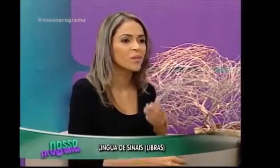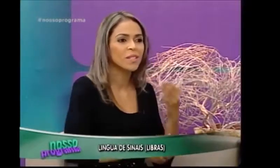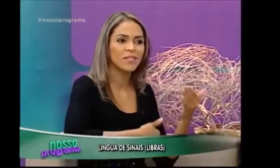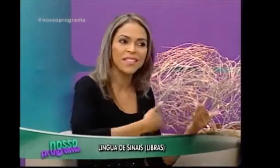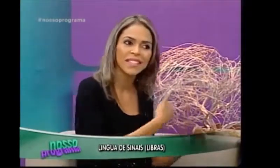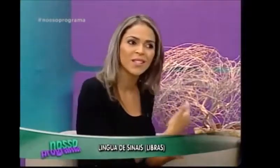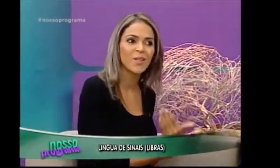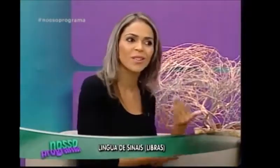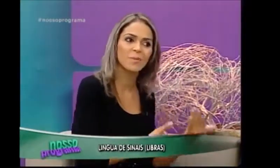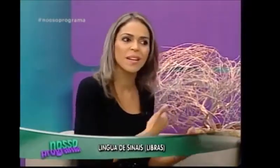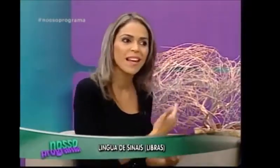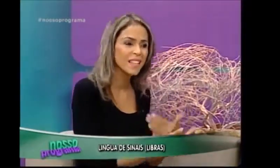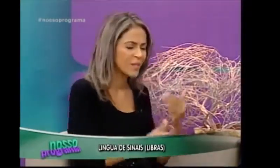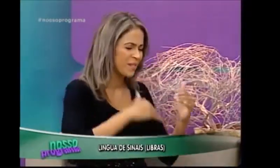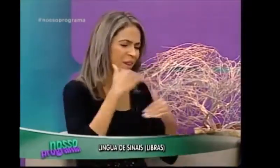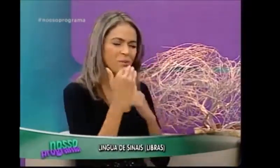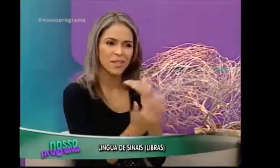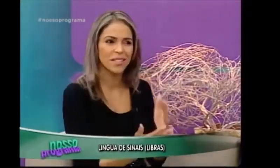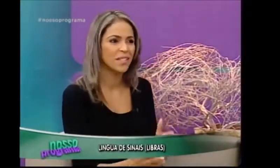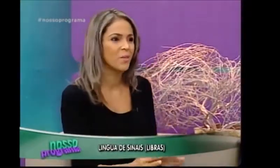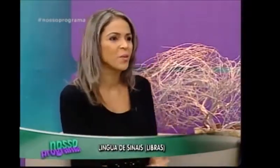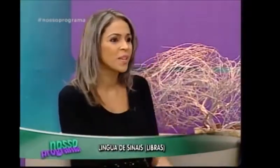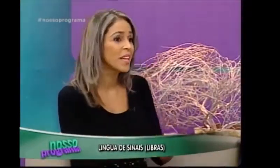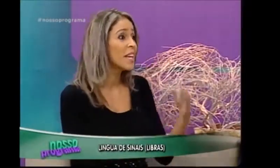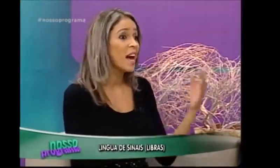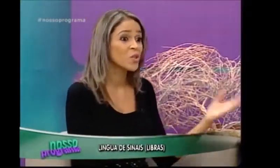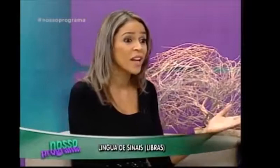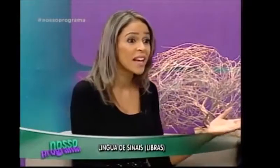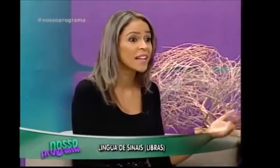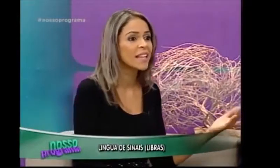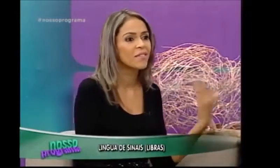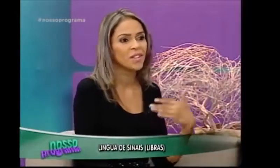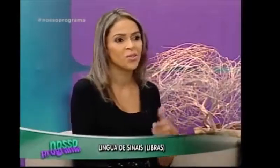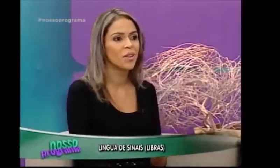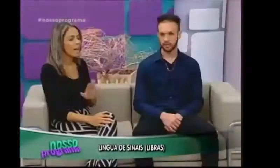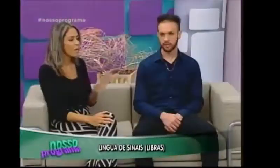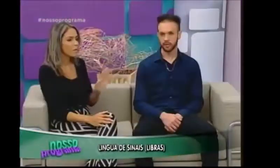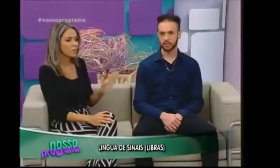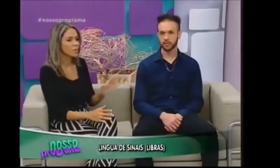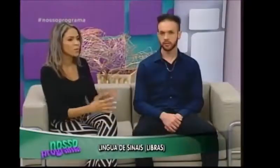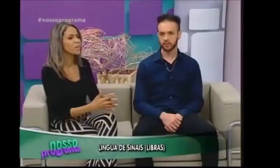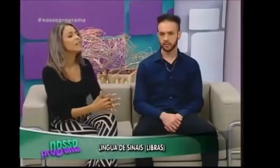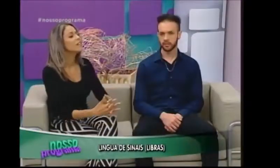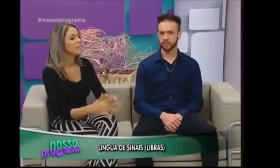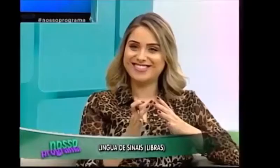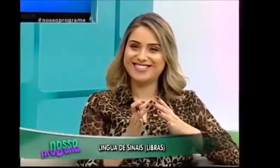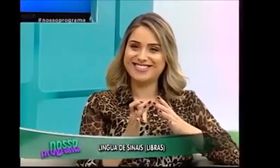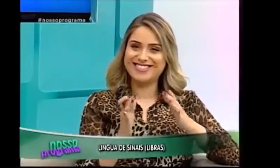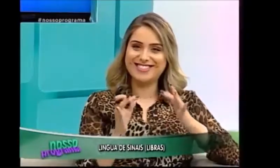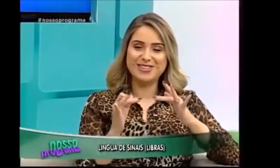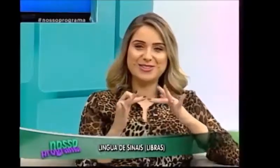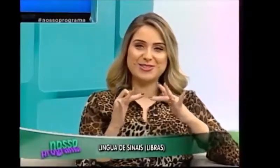você vai ter essa troca de experiência, você vai com certeza evoluir, ajudar ele e ele vai te ajudar. É muito... Contato. Contato.